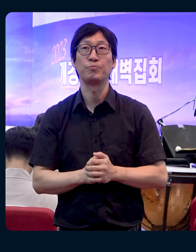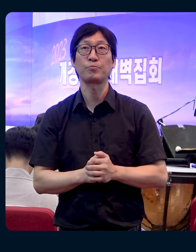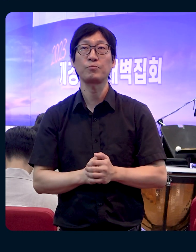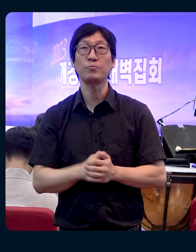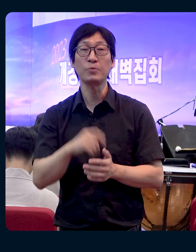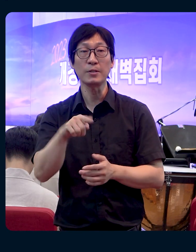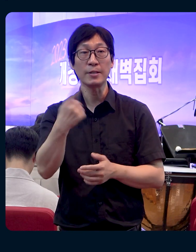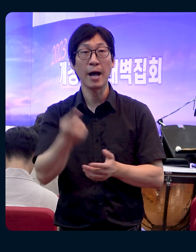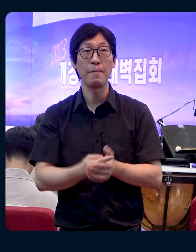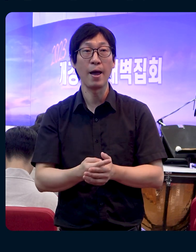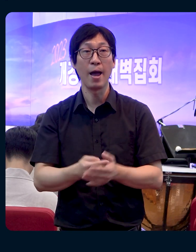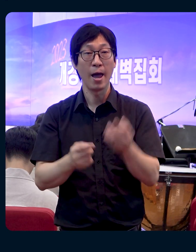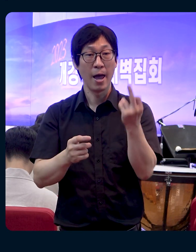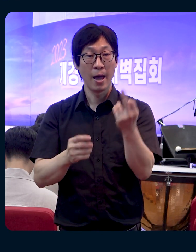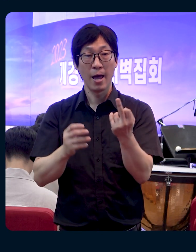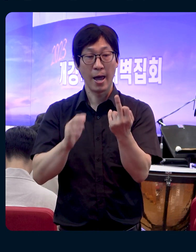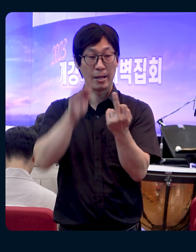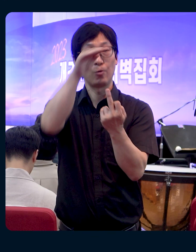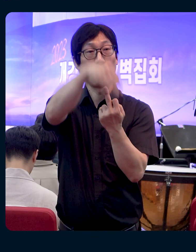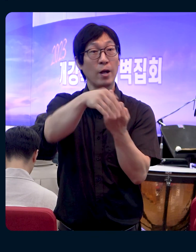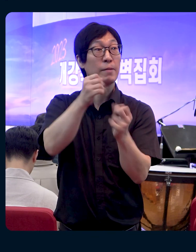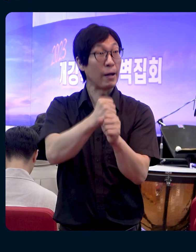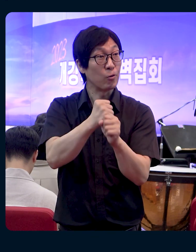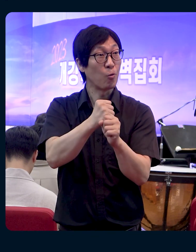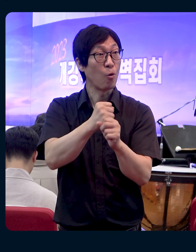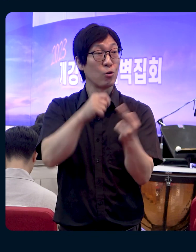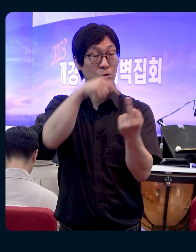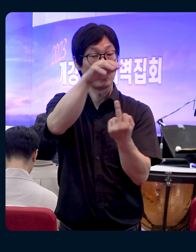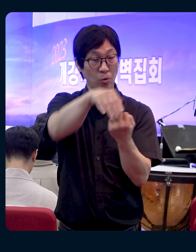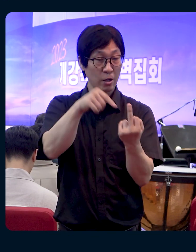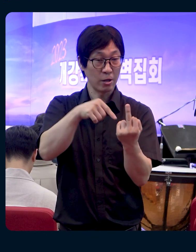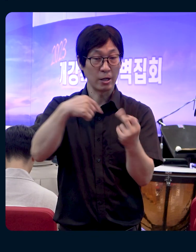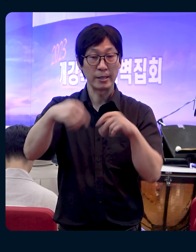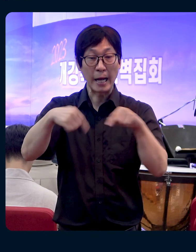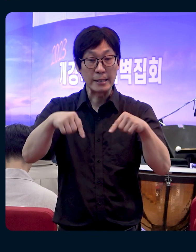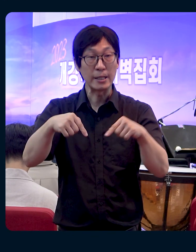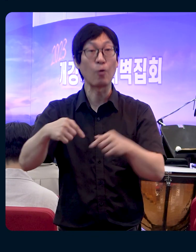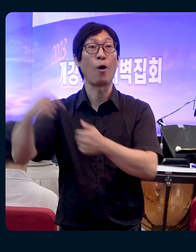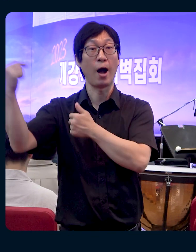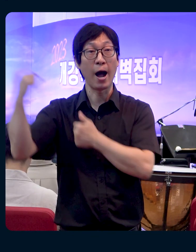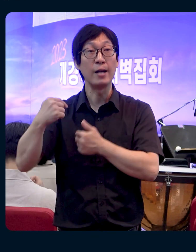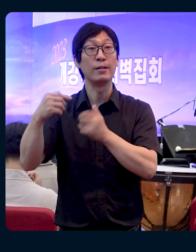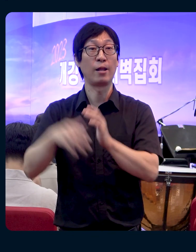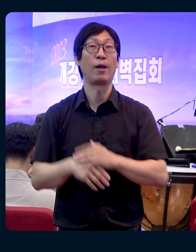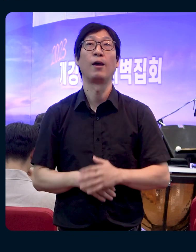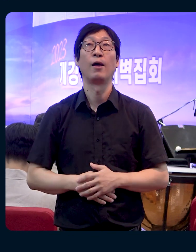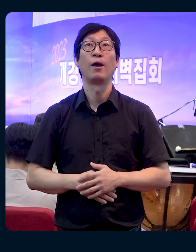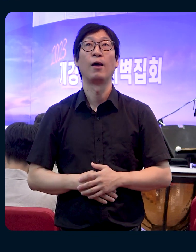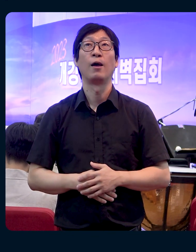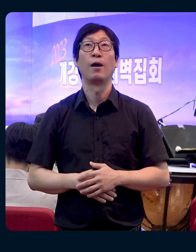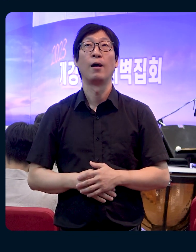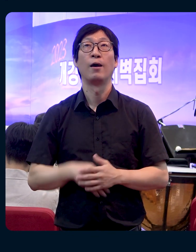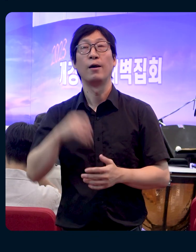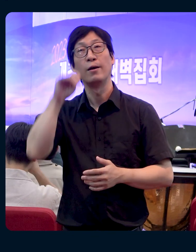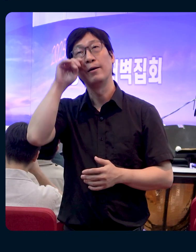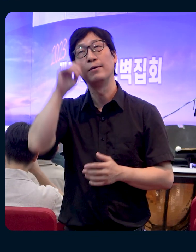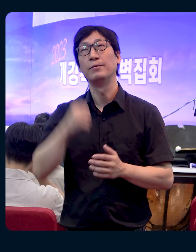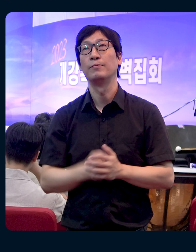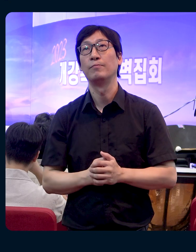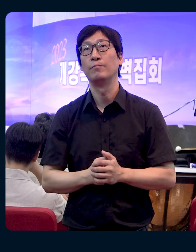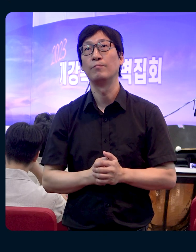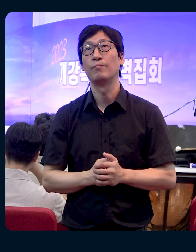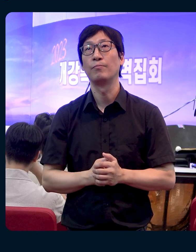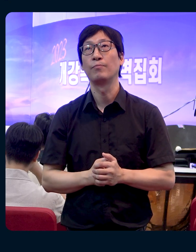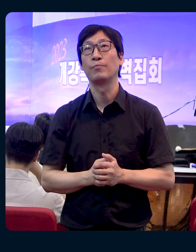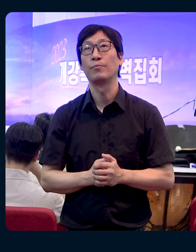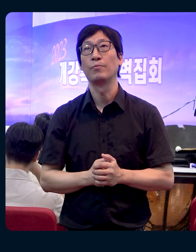그 다음에 에덴 동산을 만드시고 그 다스림의 지키라고 말씀하셨을 때, 그게 유명한 아바하도와